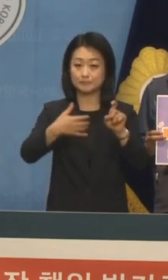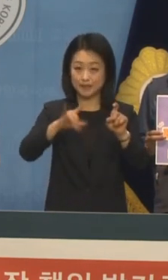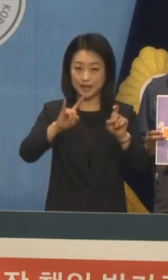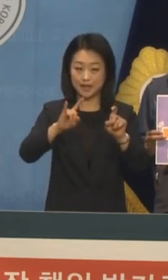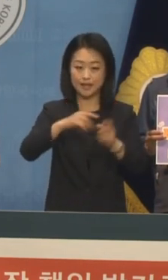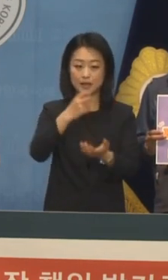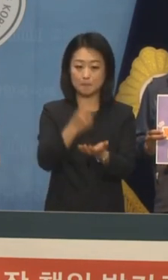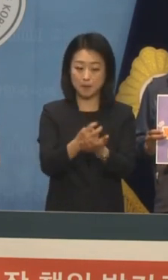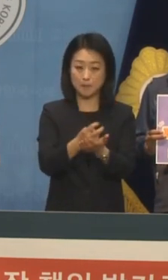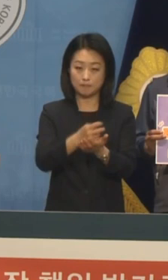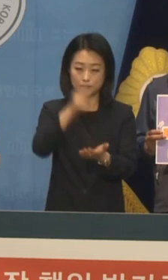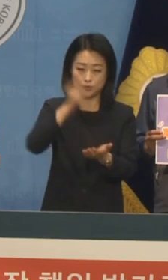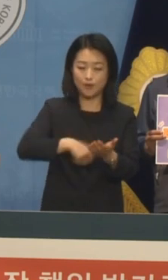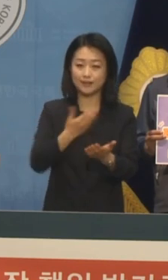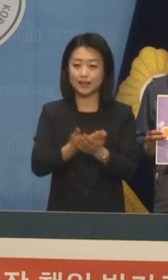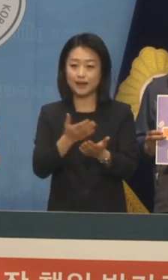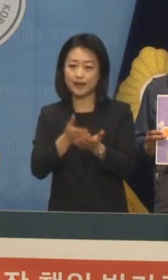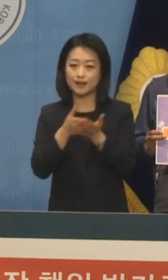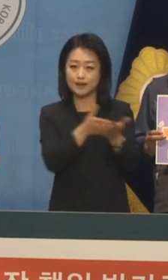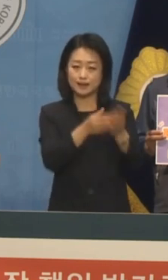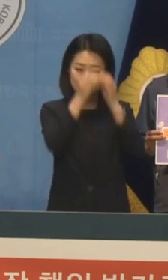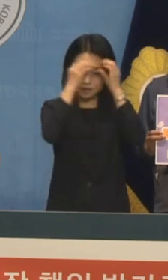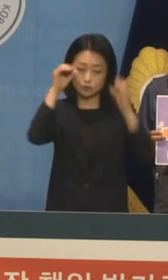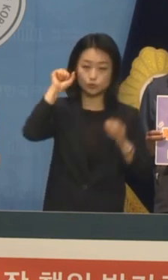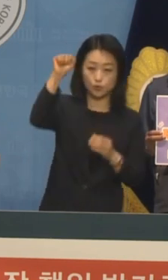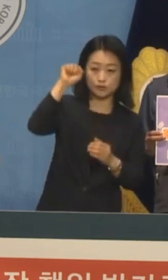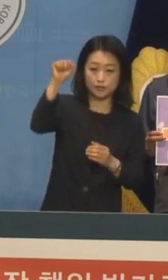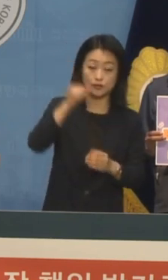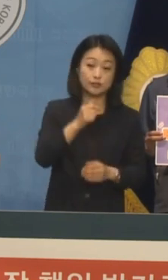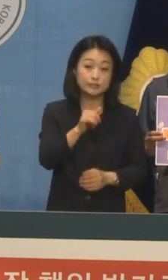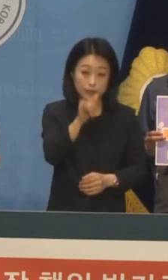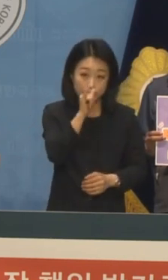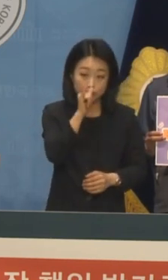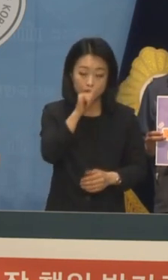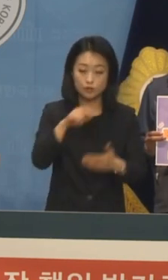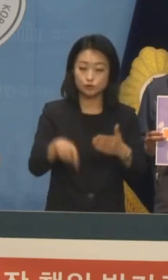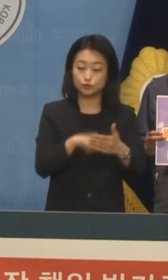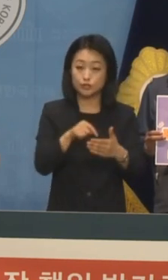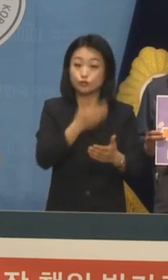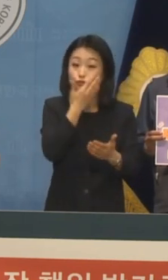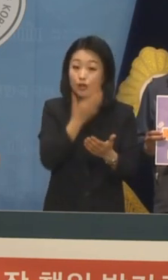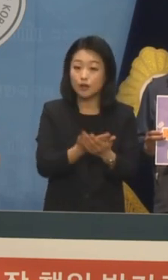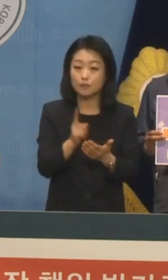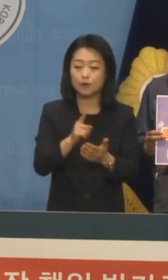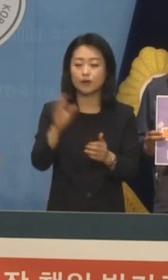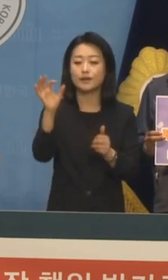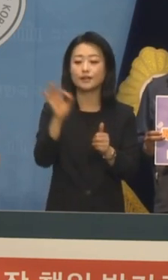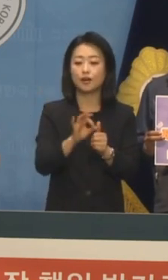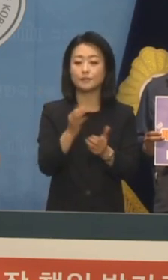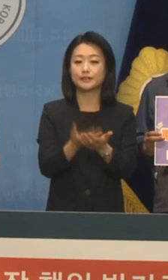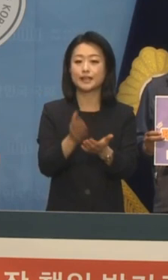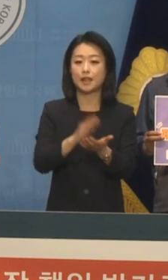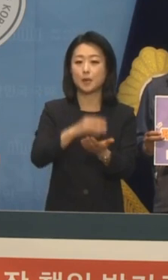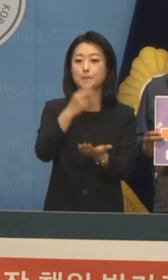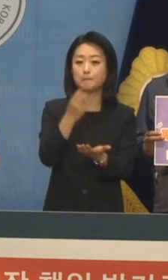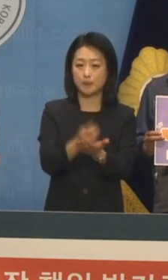국회에서 농성 중에 있습니다. 그리고 이 10대 입법의 가장 주요한 과제 중 하나로 연금개혁법을